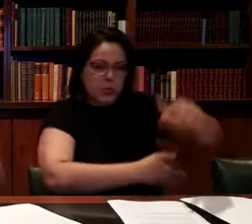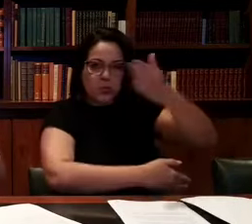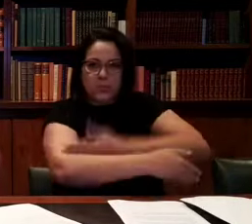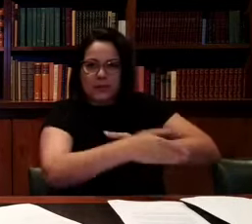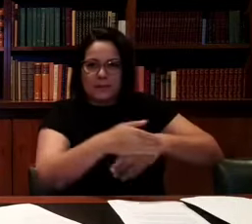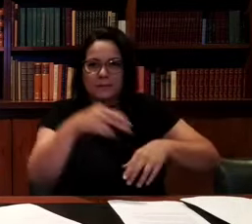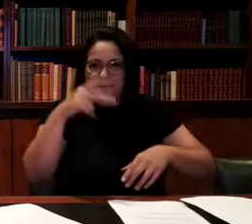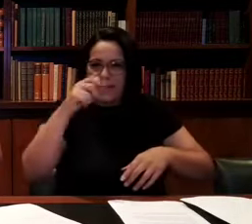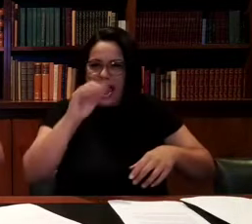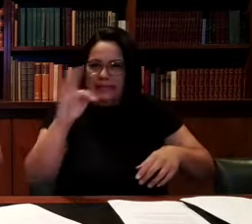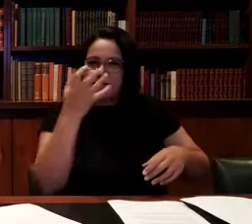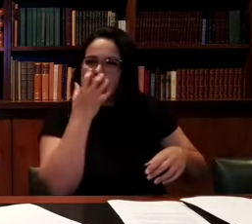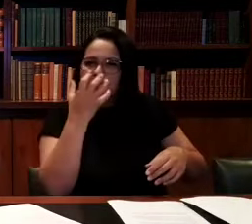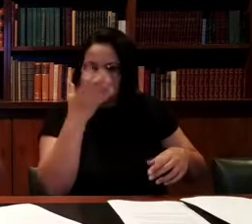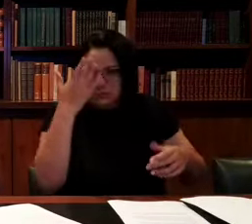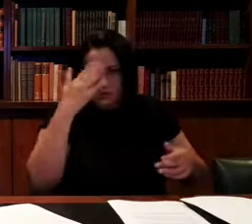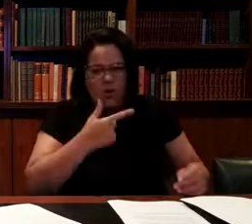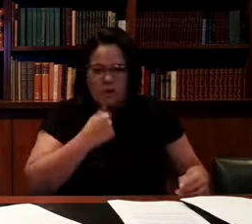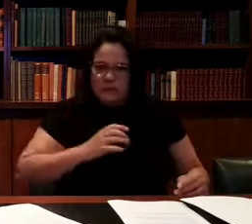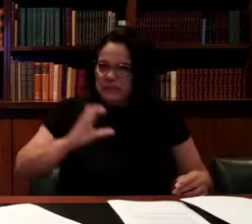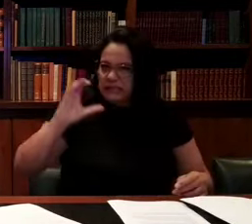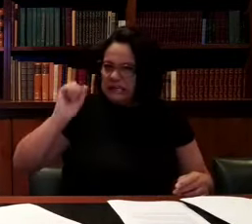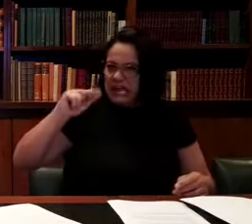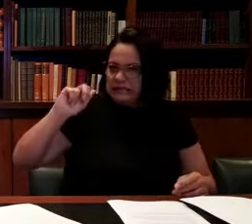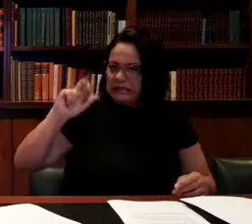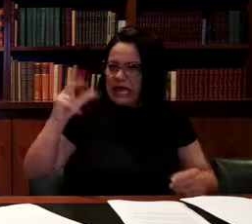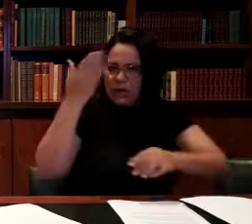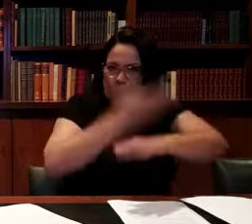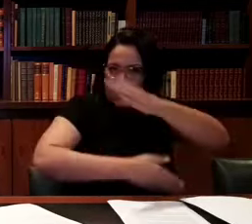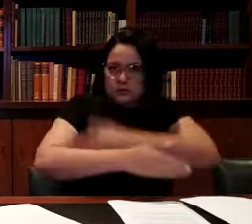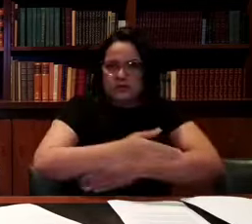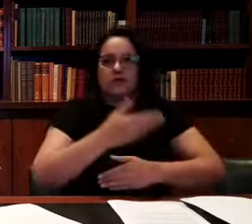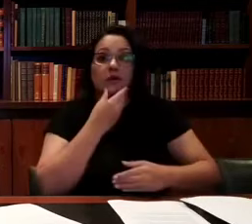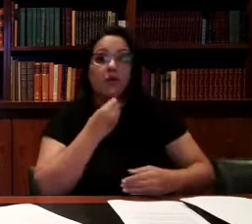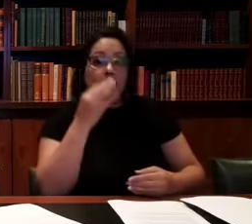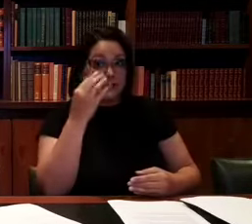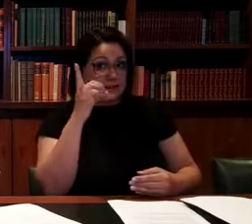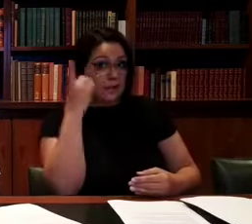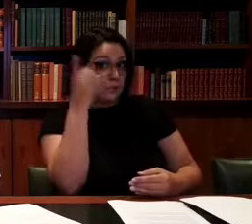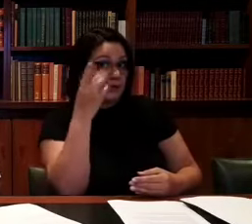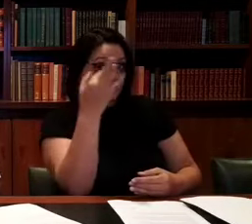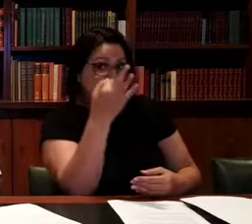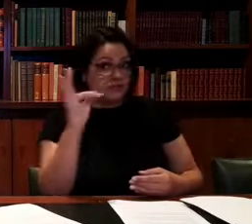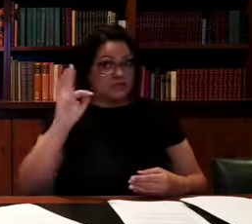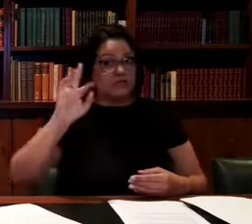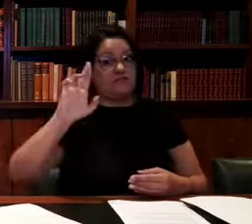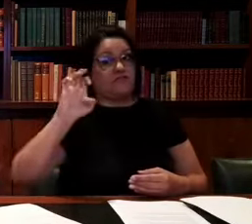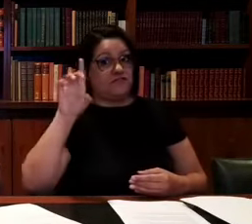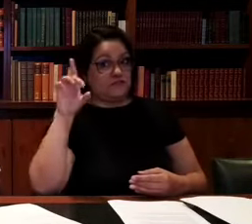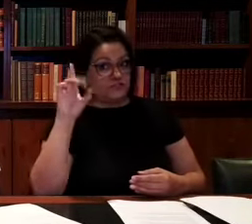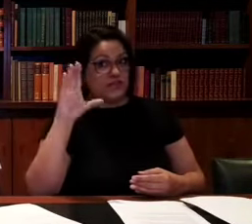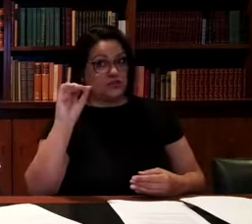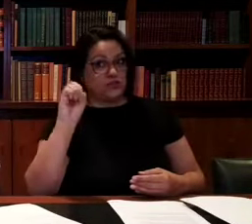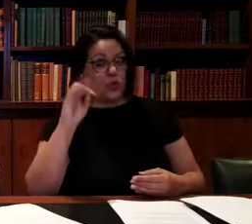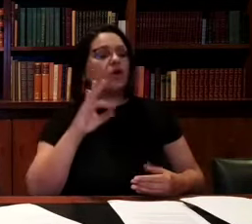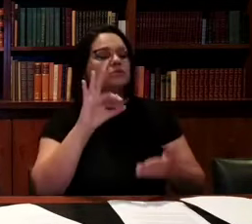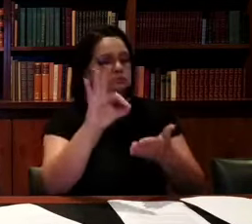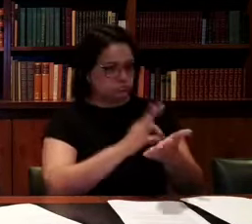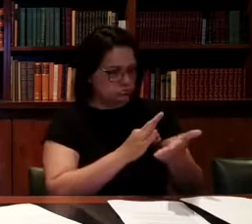cachorro e em função disso o deputado Fred Costa Apresentou um projeto de lei foi aprovado